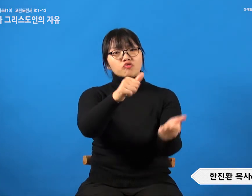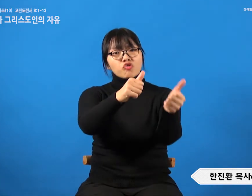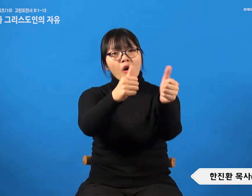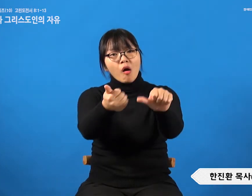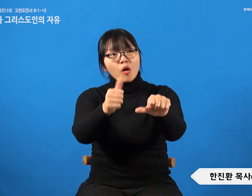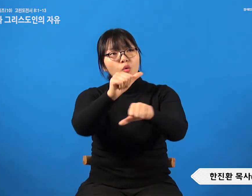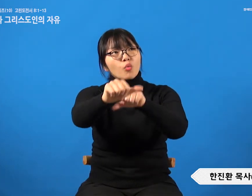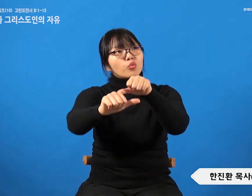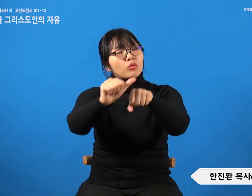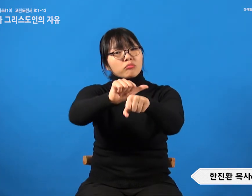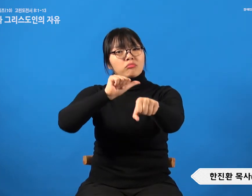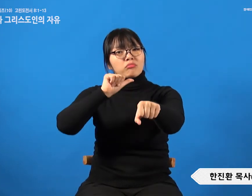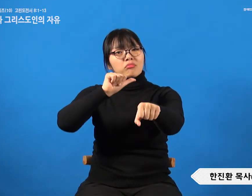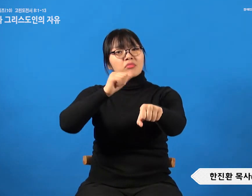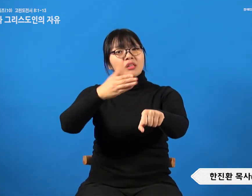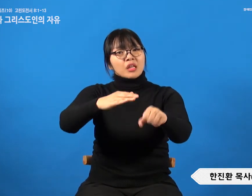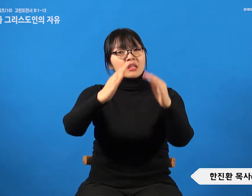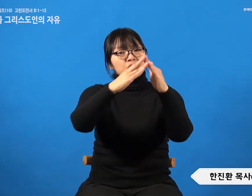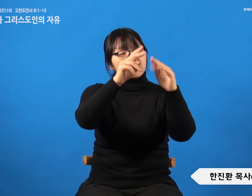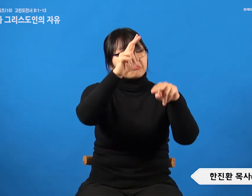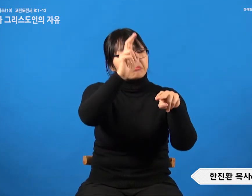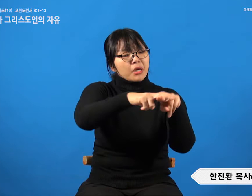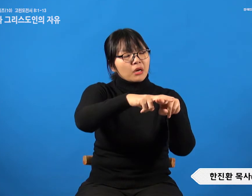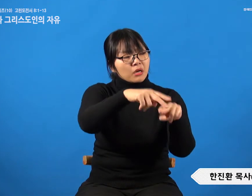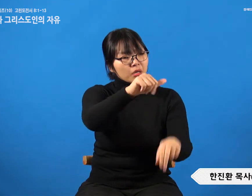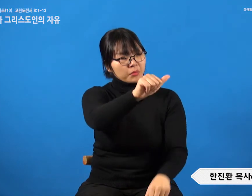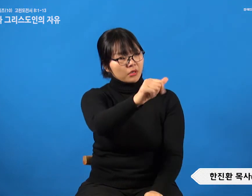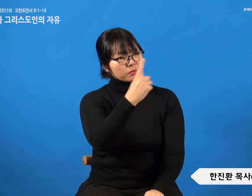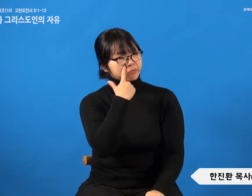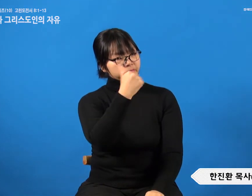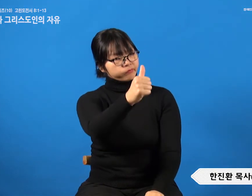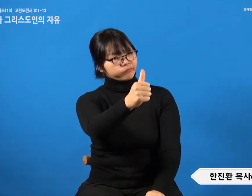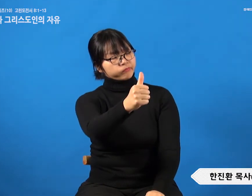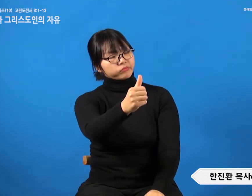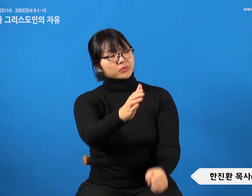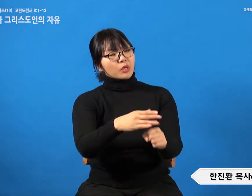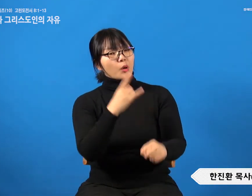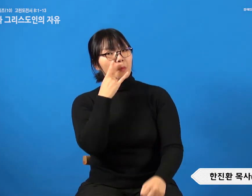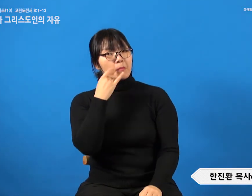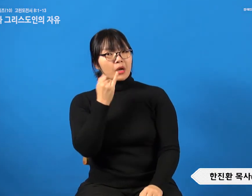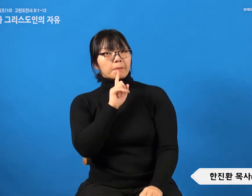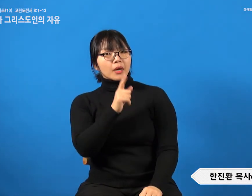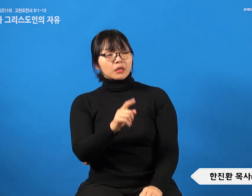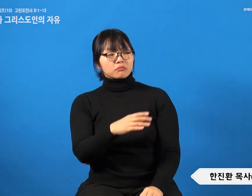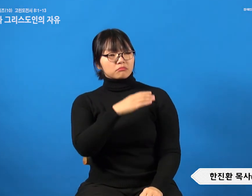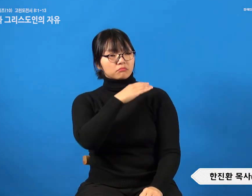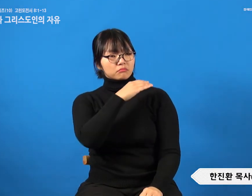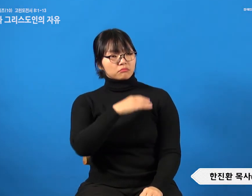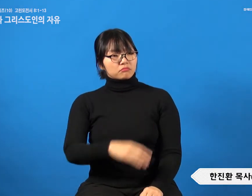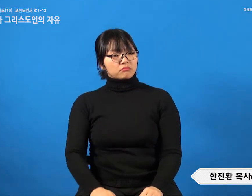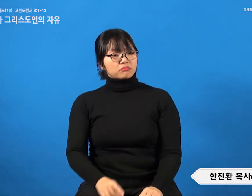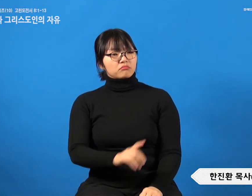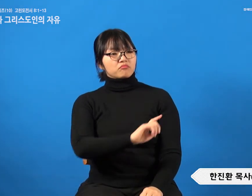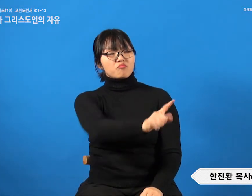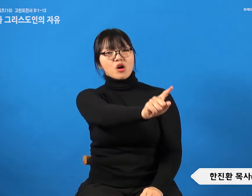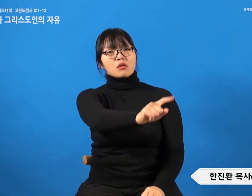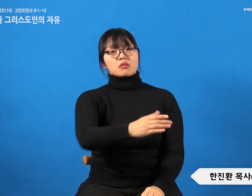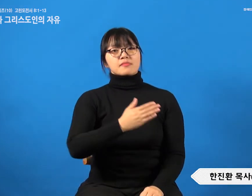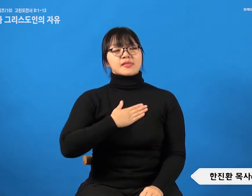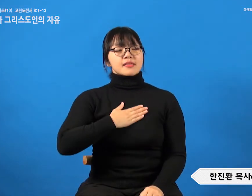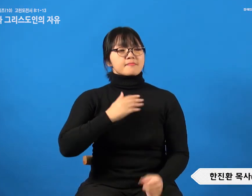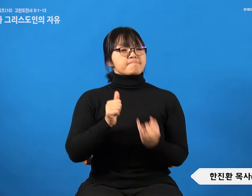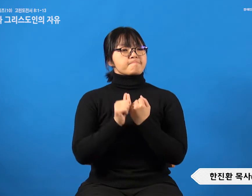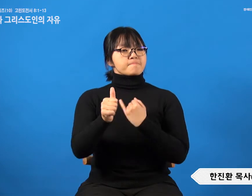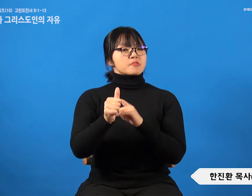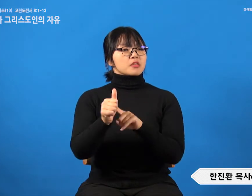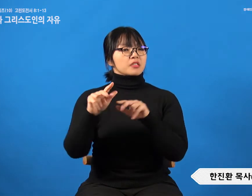됐는데 그 아버지가 경대 옆에 딱 앉아 계십니다. 어머니가 정색을 하고, 내 남편은 천국에 있는데